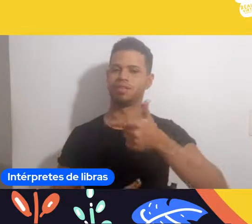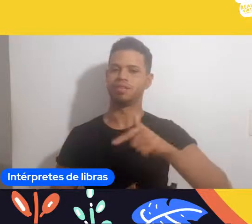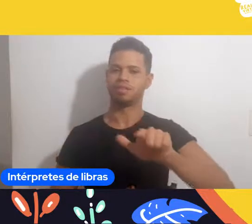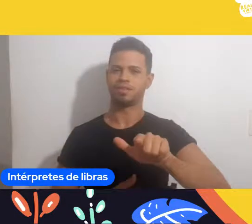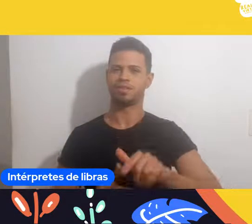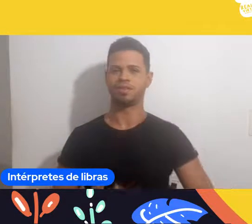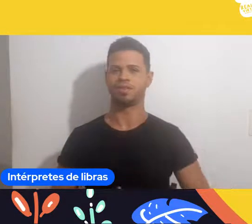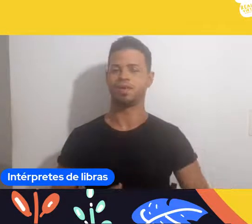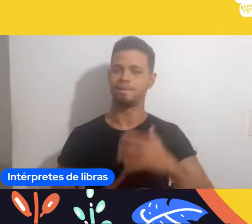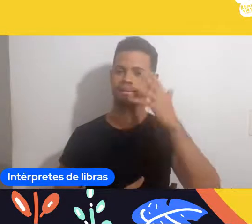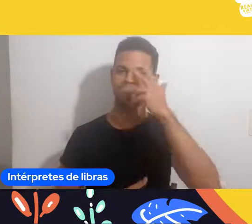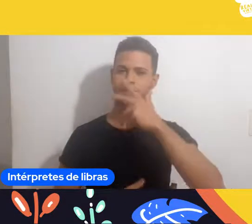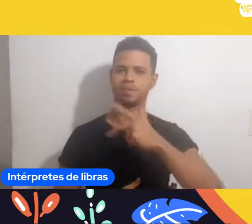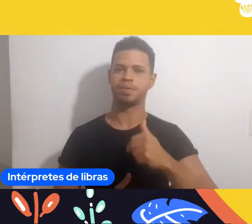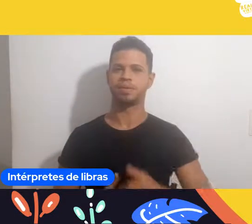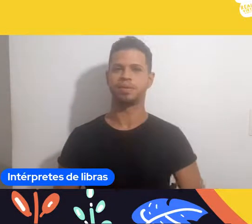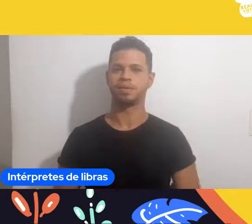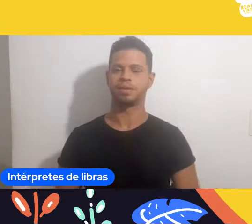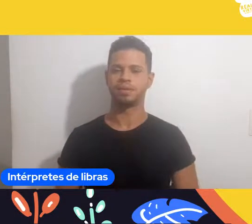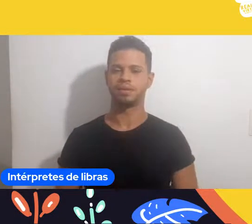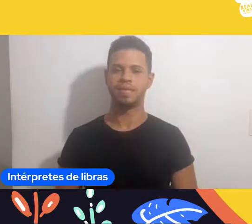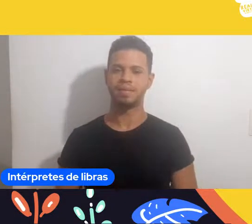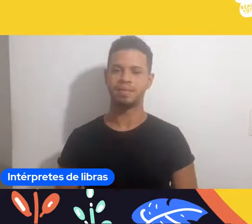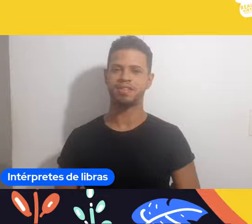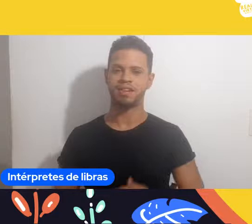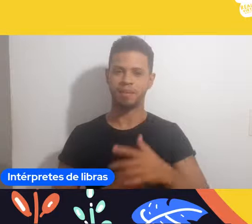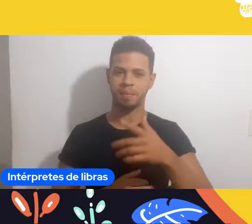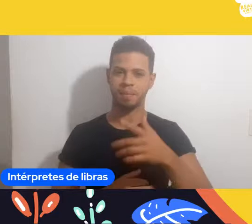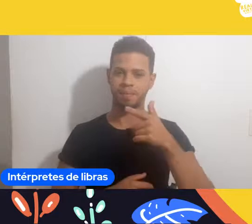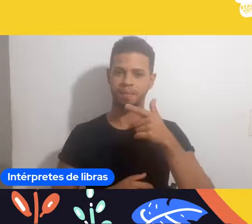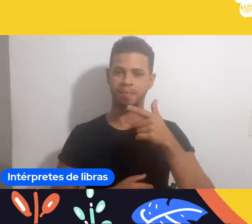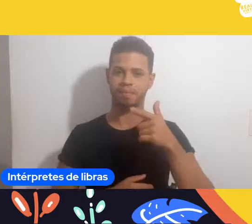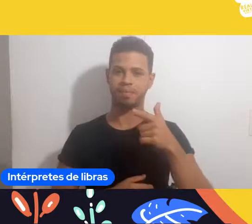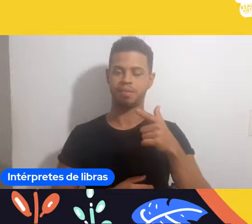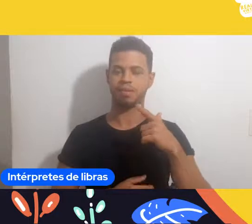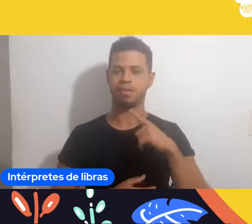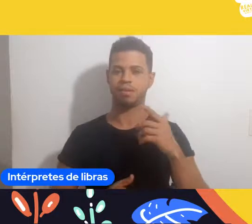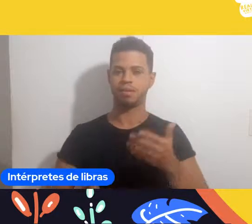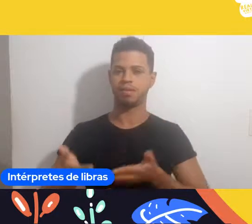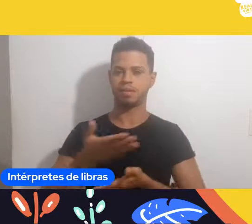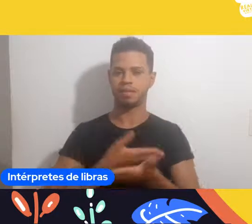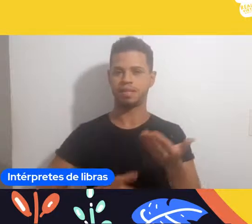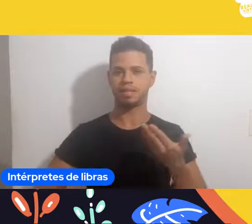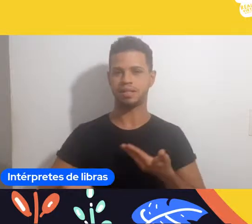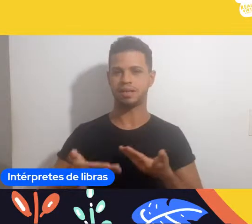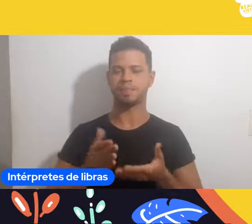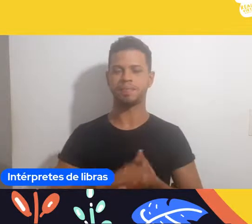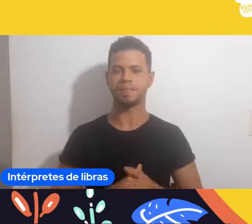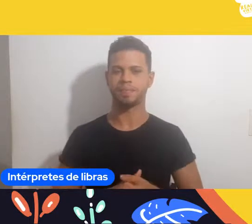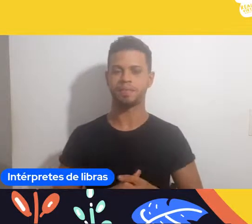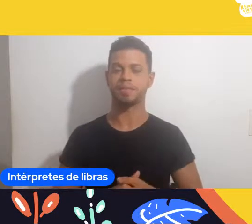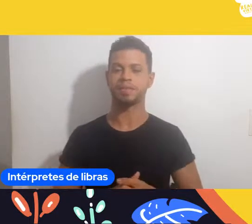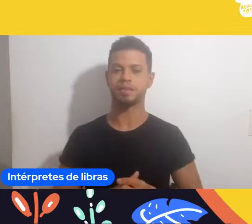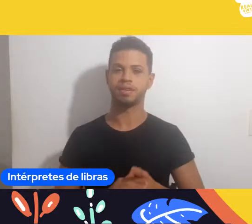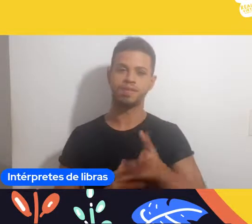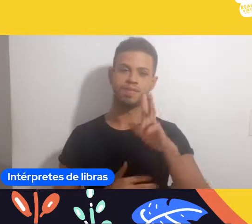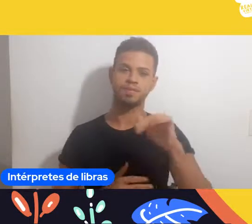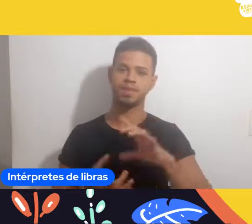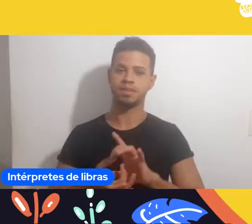bonito. Aprender diariamente na observação com eles, sabe? Quando a gente dá espaço para isso.